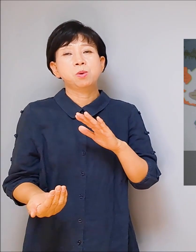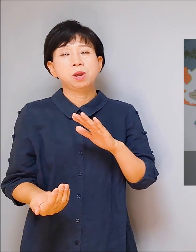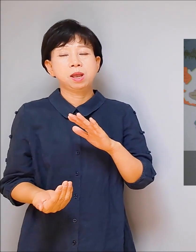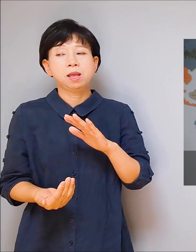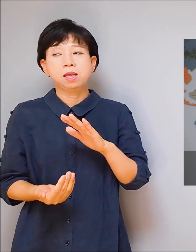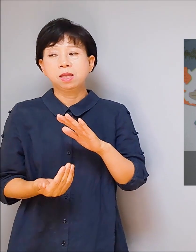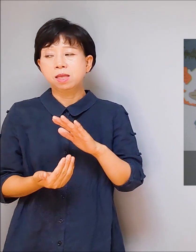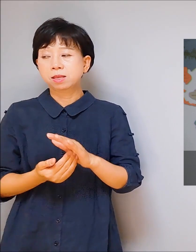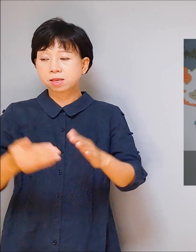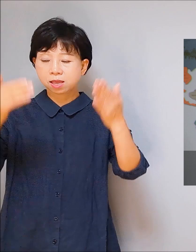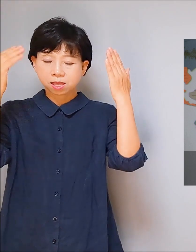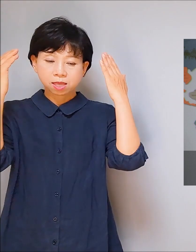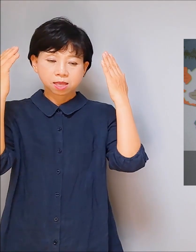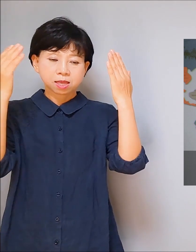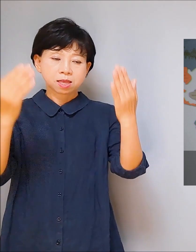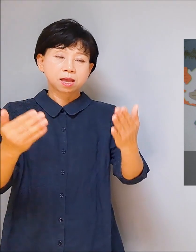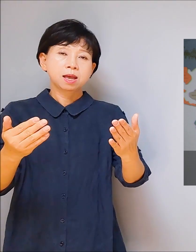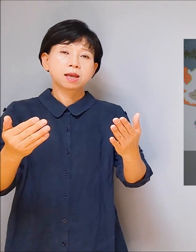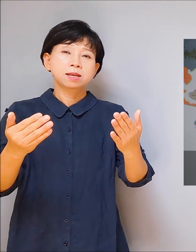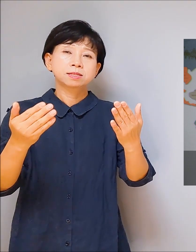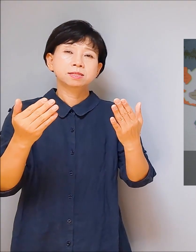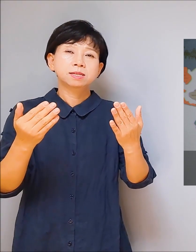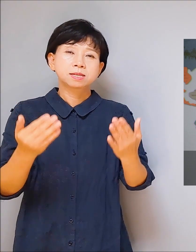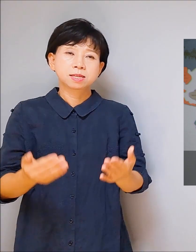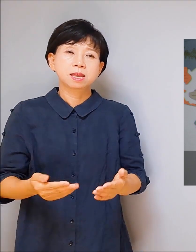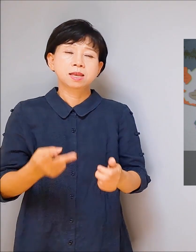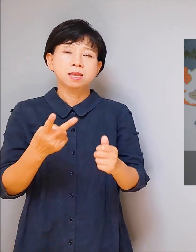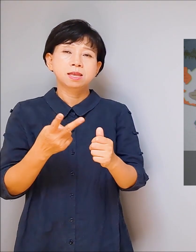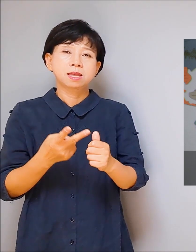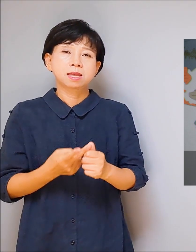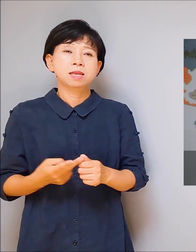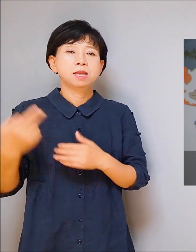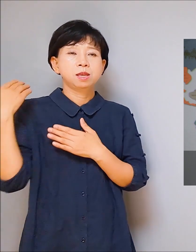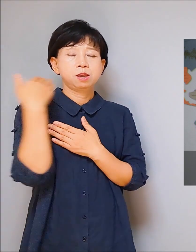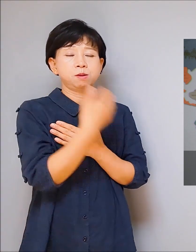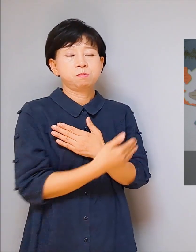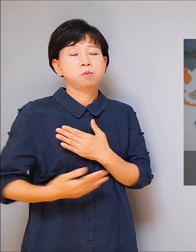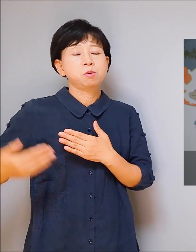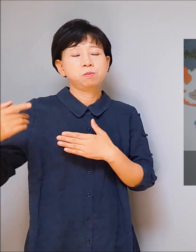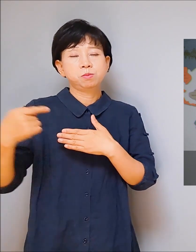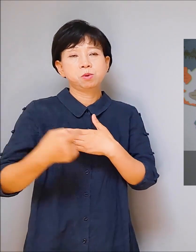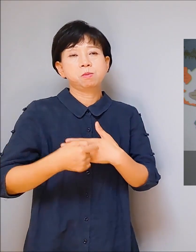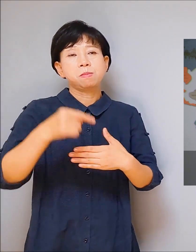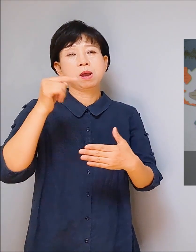형통하게 하시네.